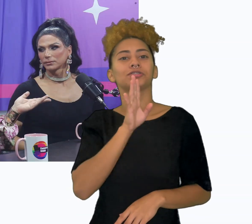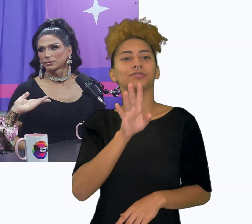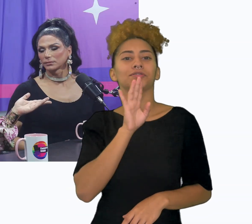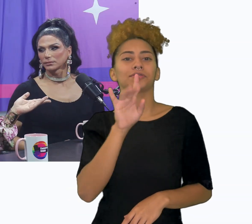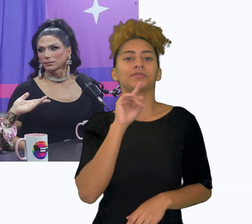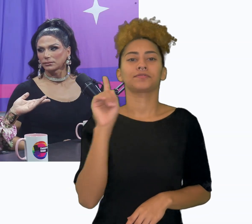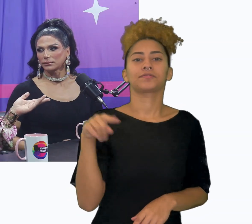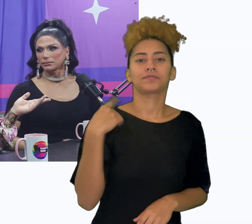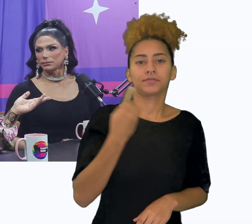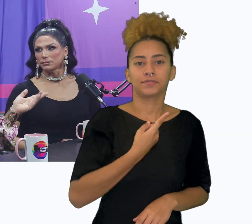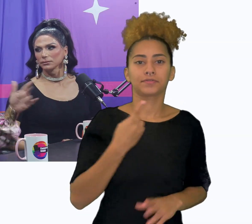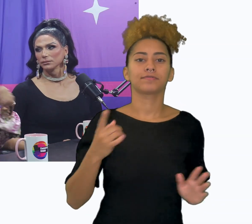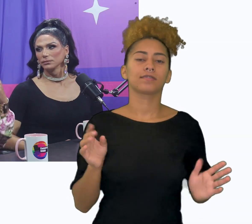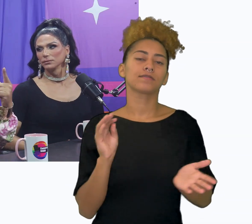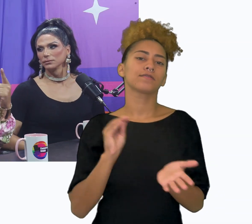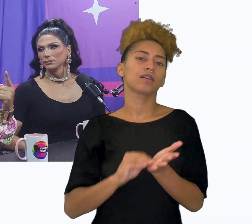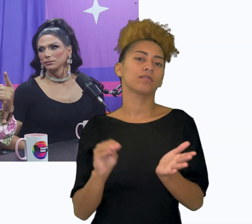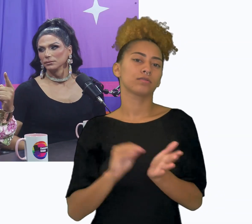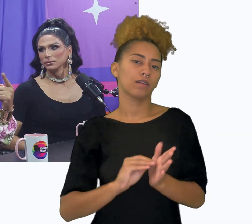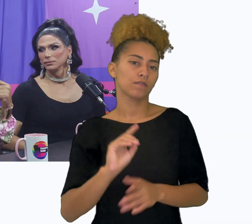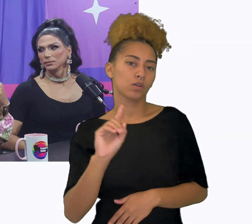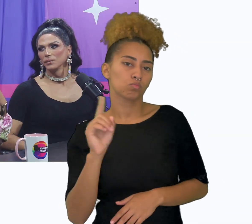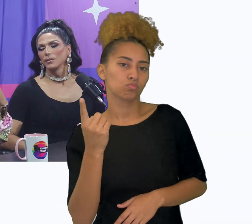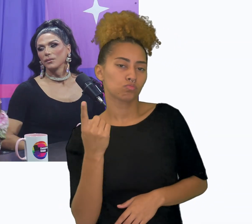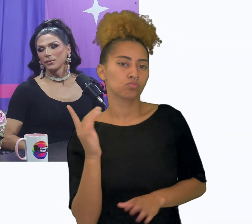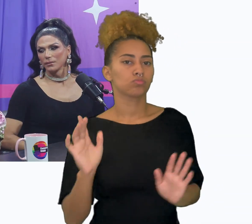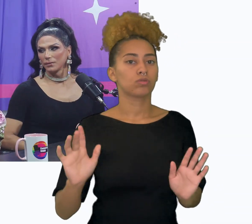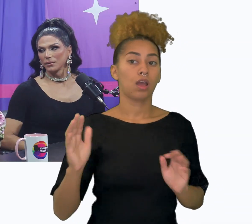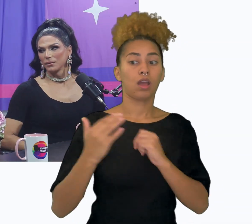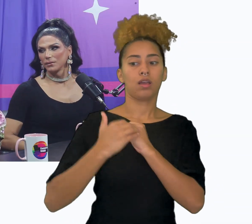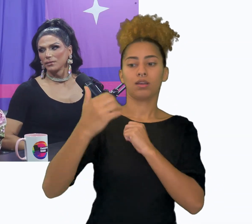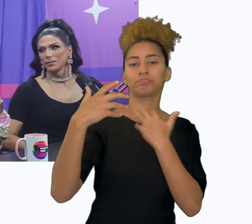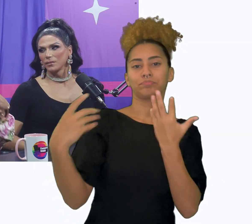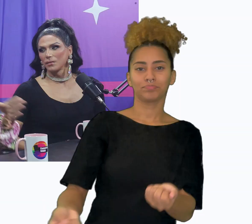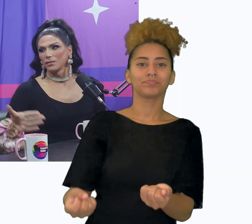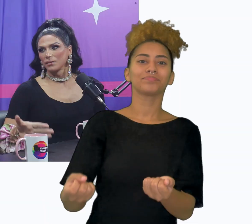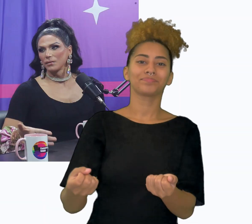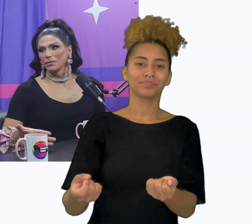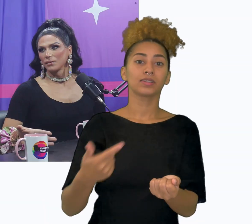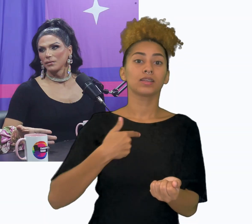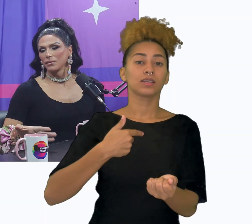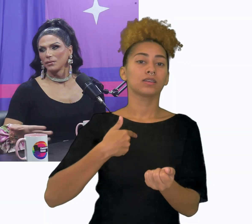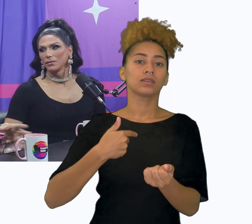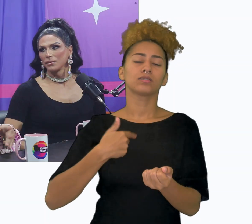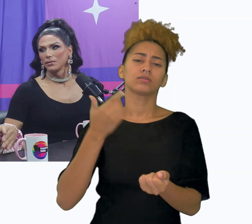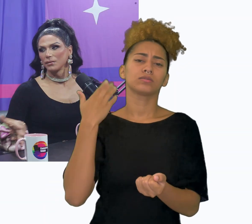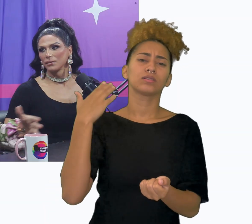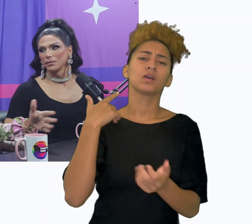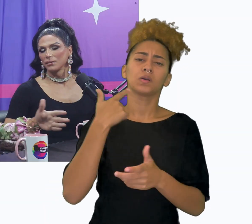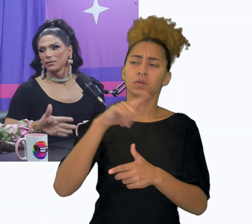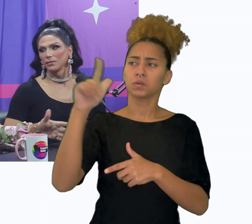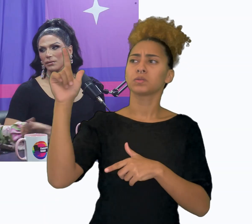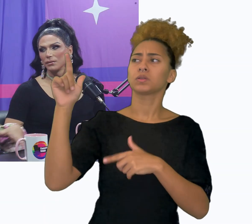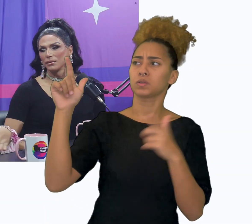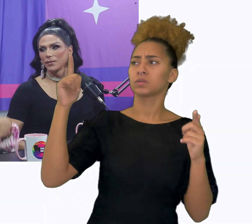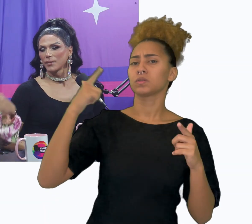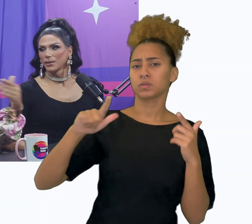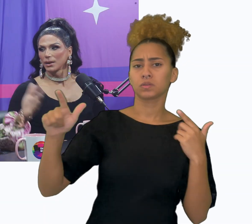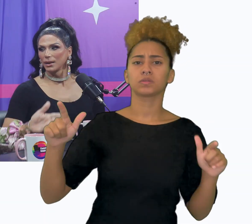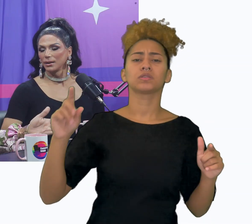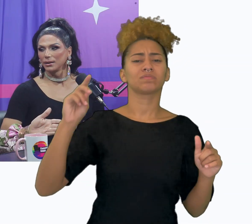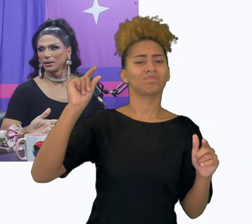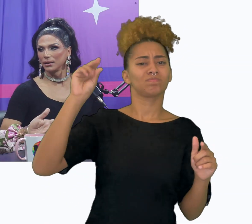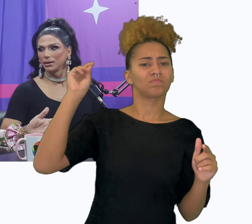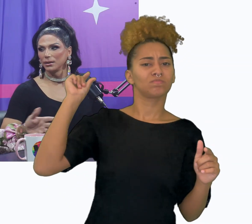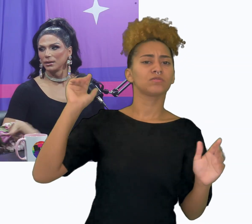divas bailarinas, faltava uma e me chamaram. E assim, tinha muitas outras artistas que estavam há